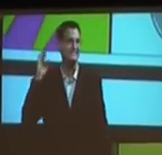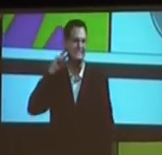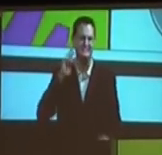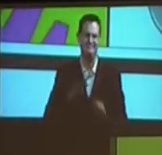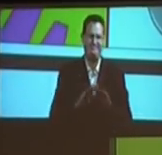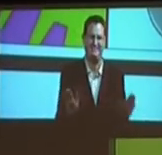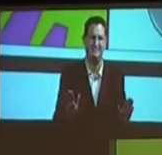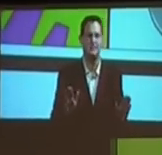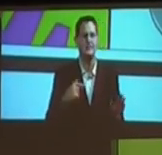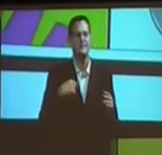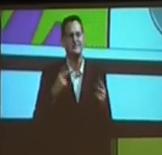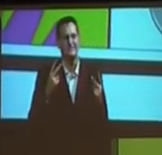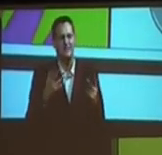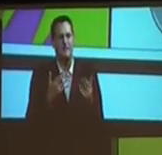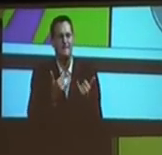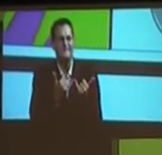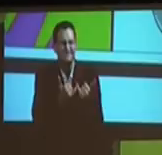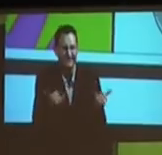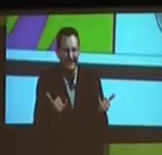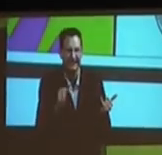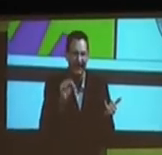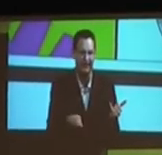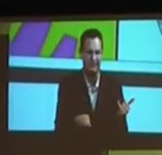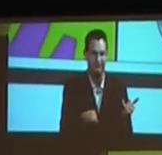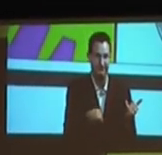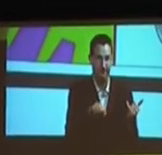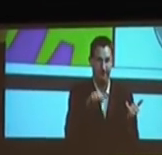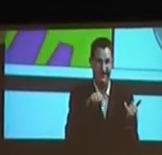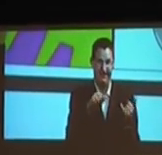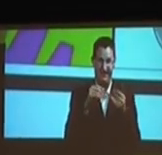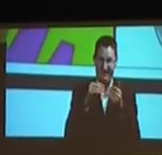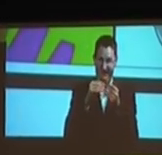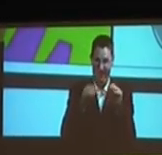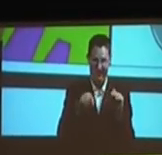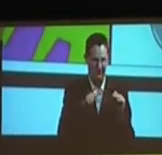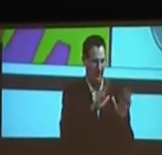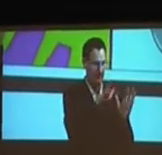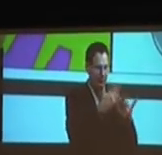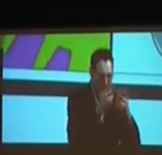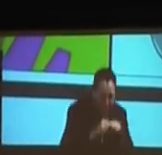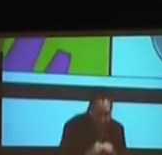Ich würde das Thema CI jetzt gerne beenden,